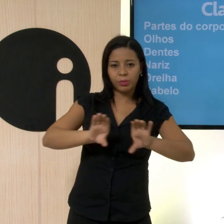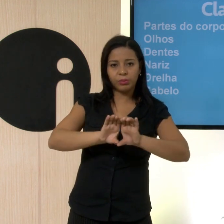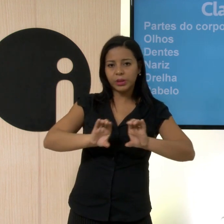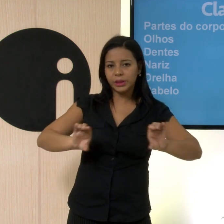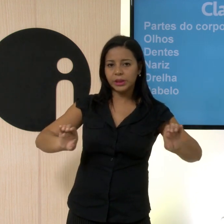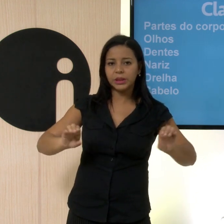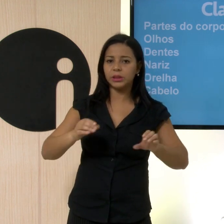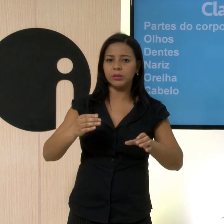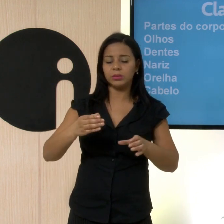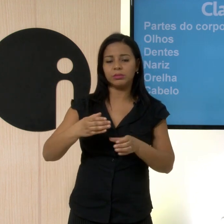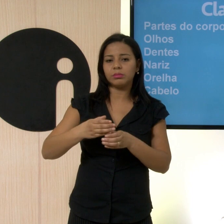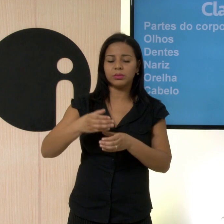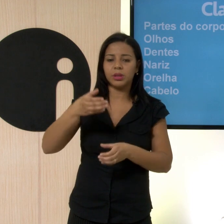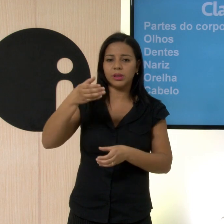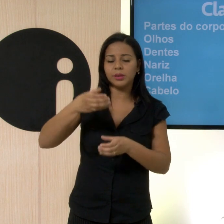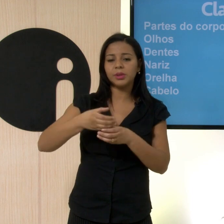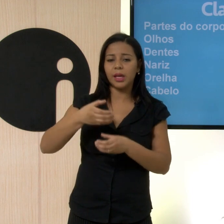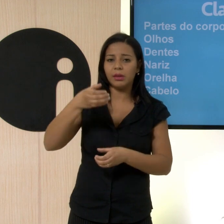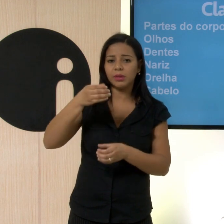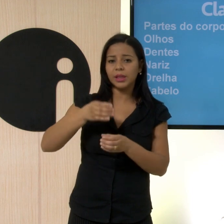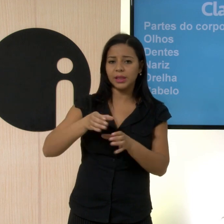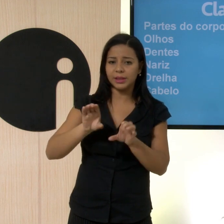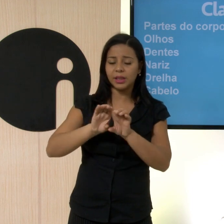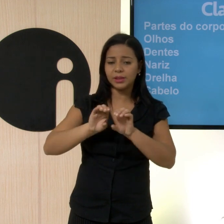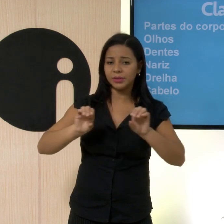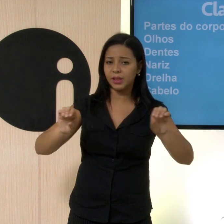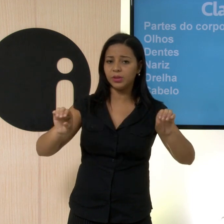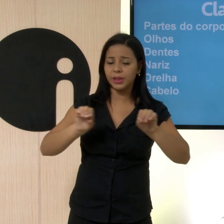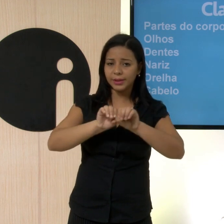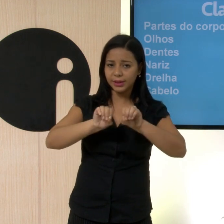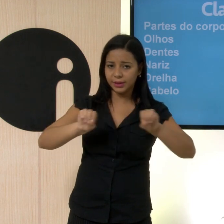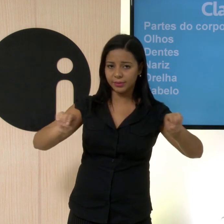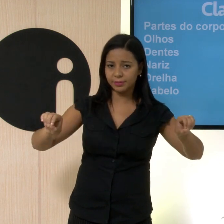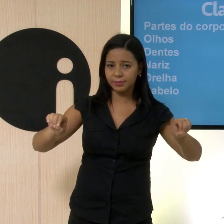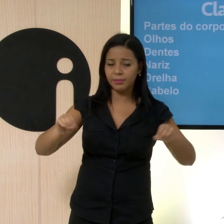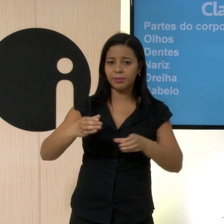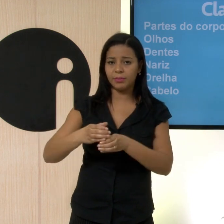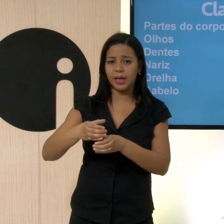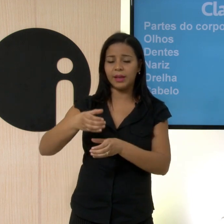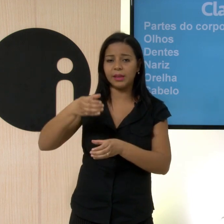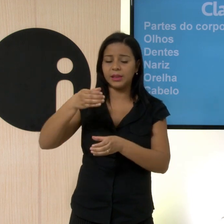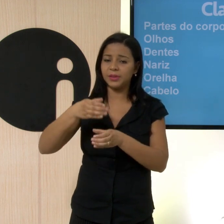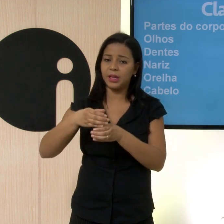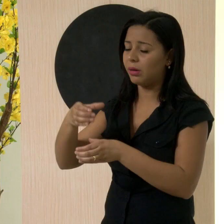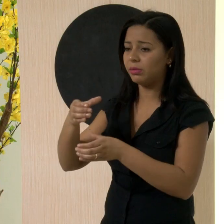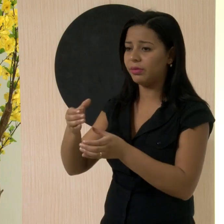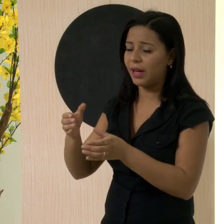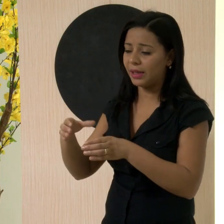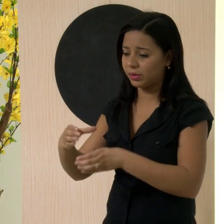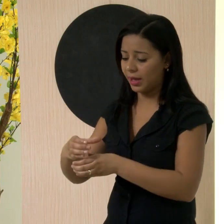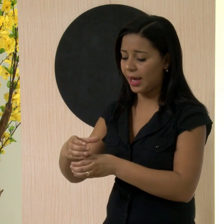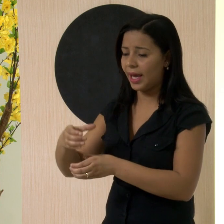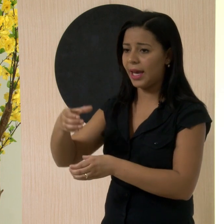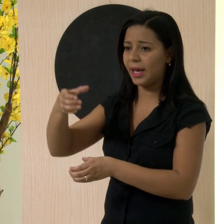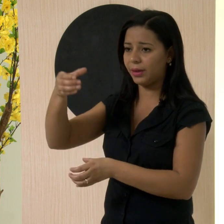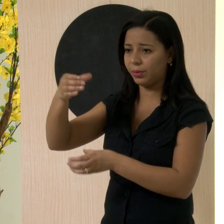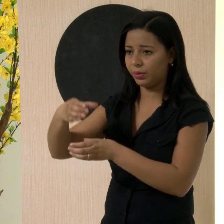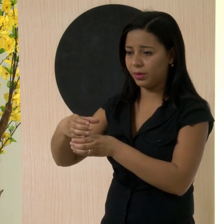um cano. Nós vamos usar esse classificador assim, para classificar um vaso que é reto,